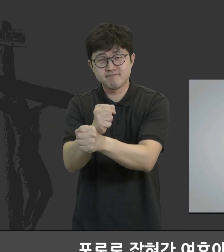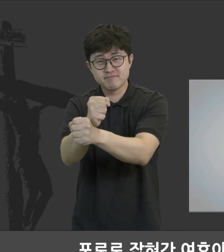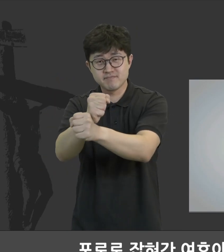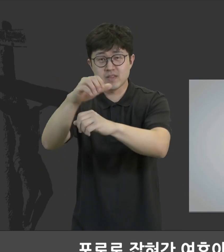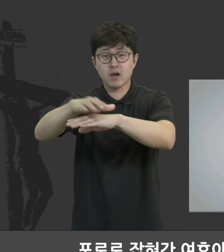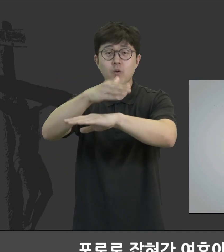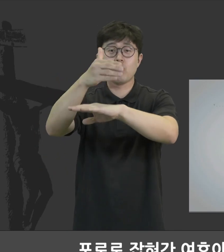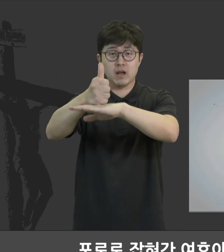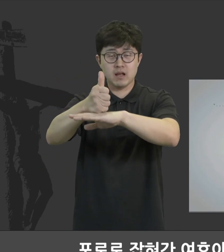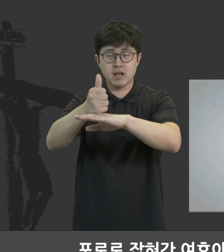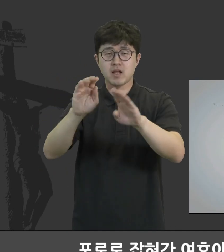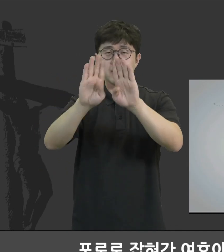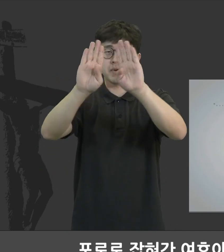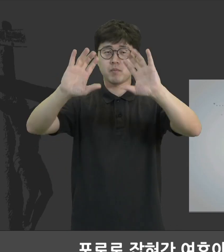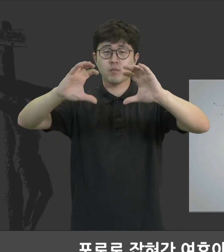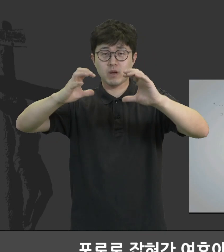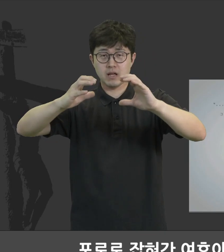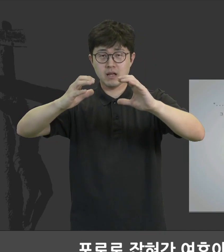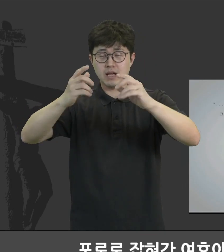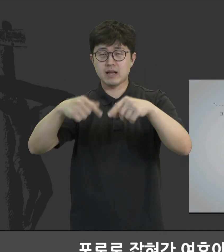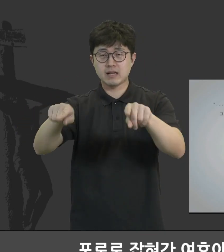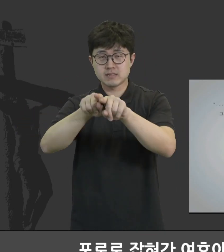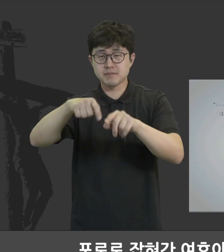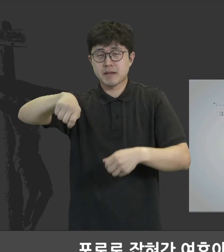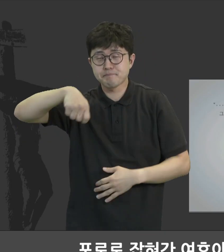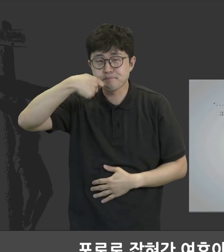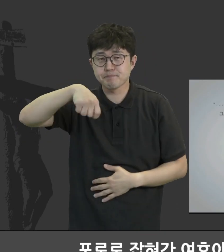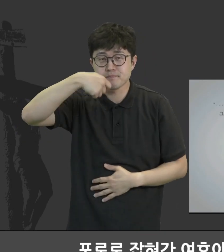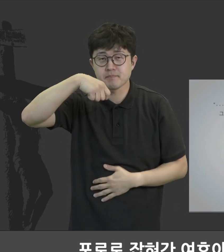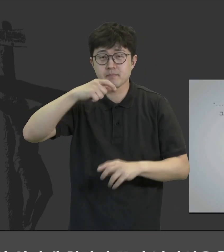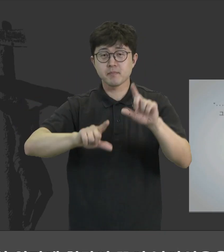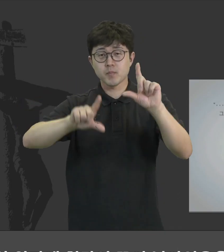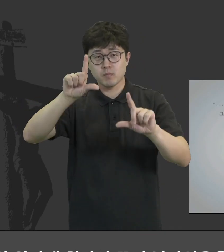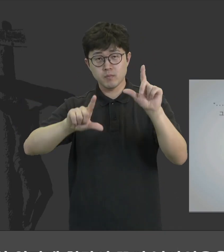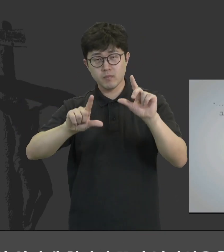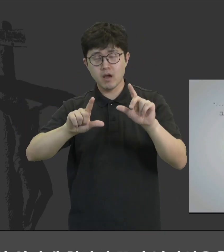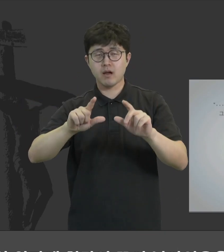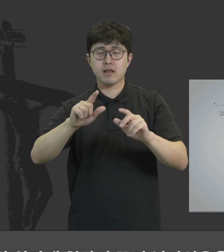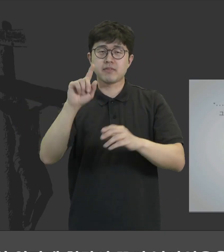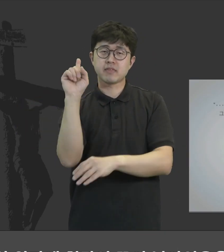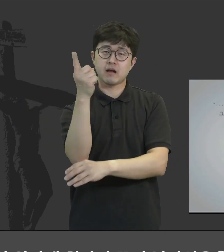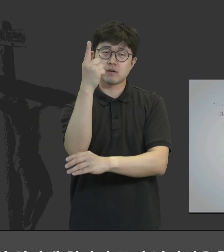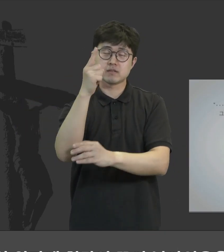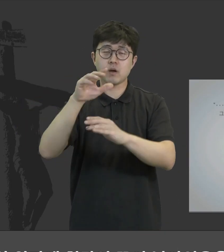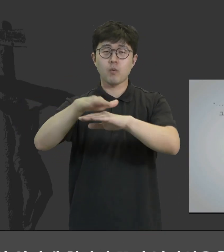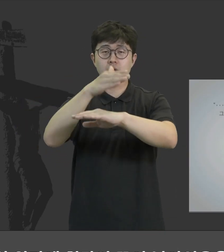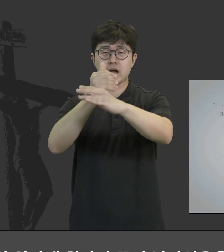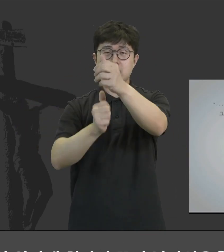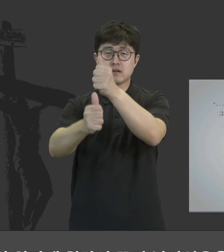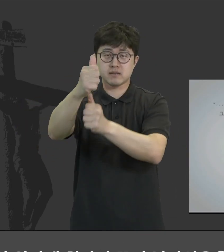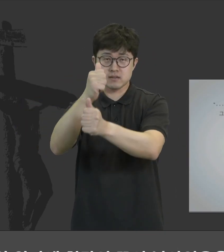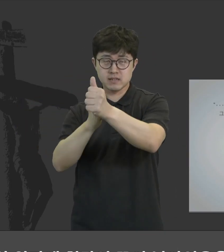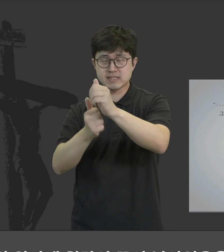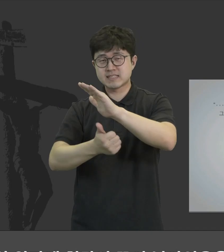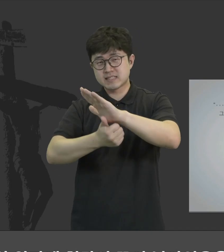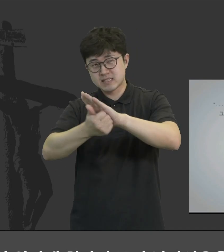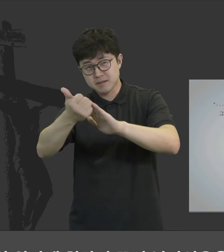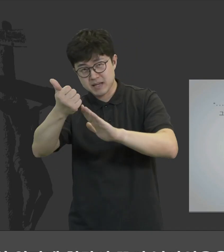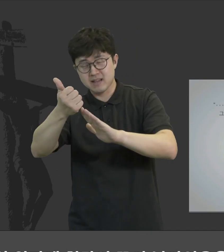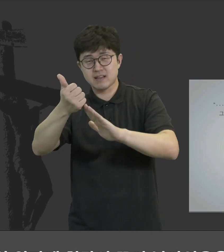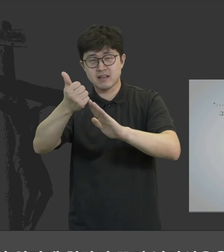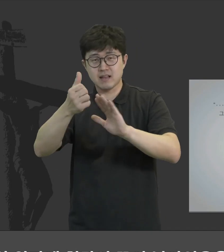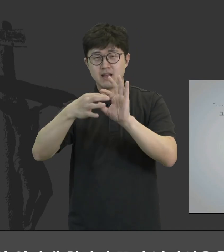여호야긴 왕이 바벨론 왕의 식탁에 함께 앉아있는 모습은 다윗 왕가의 희망의 끈이 남아있음을